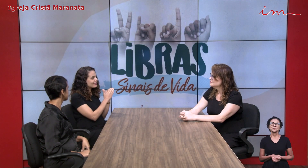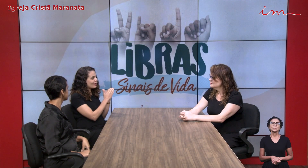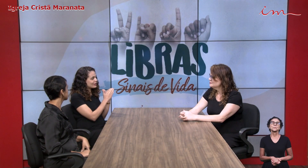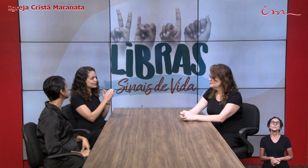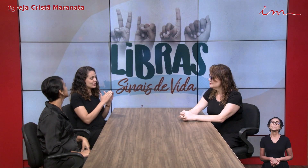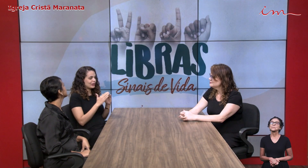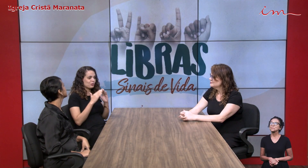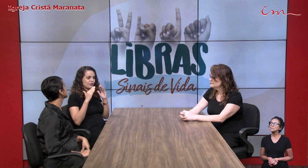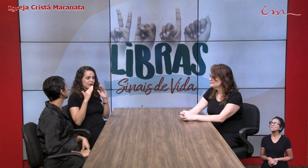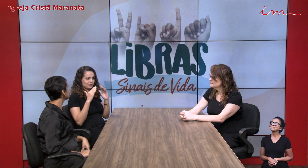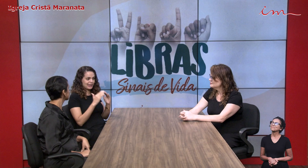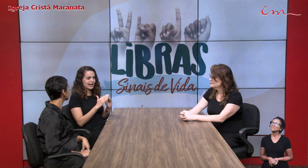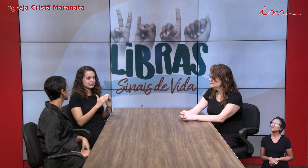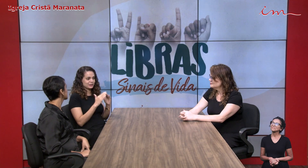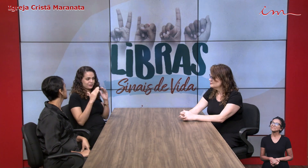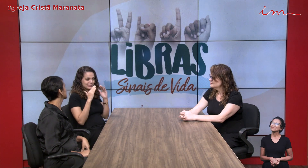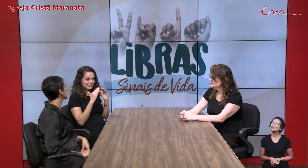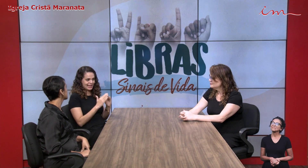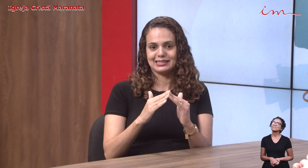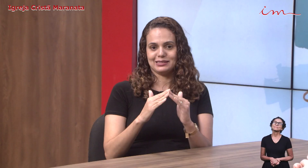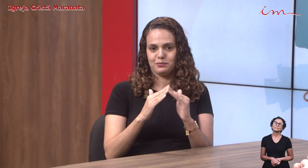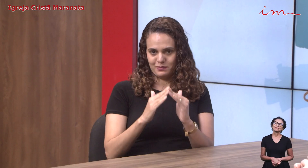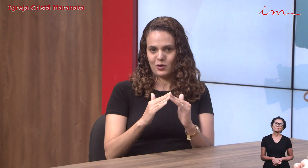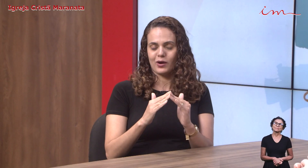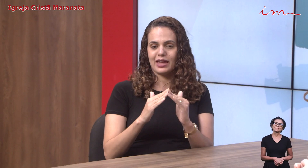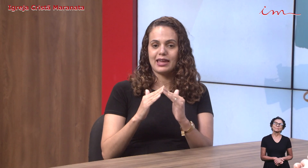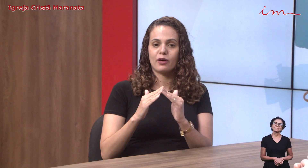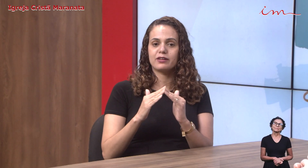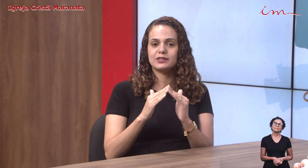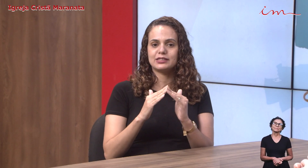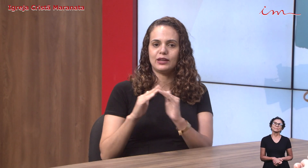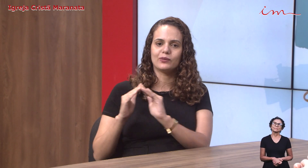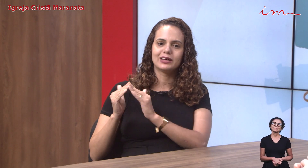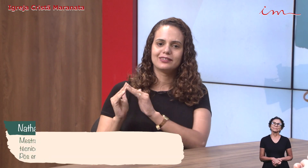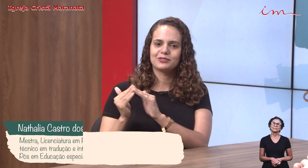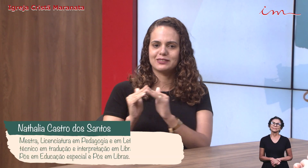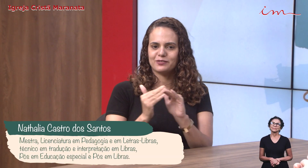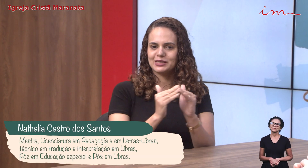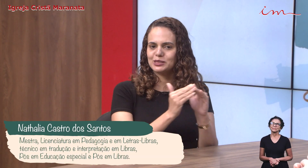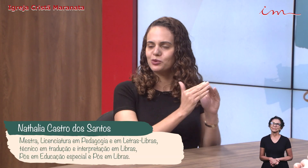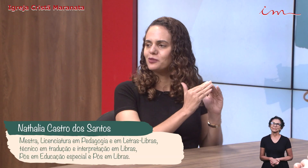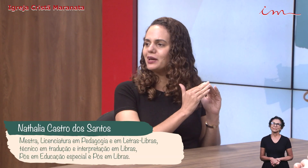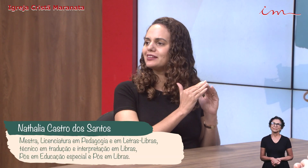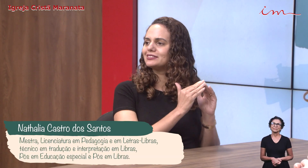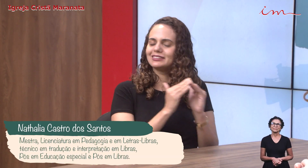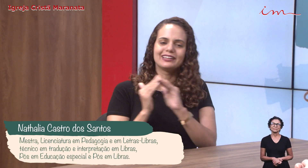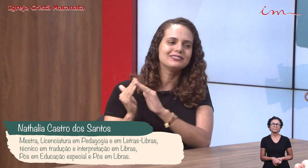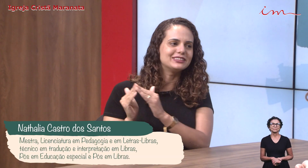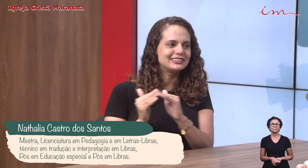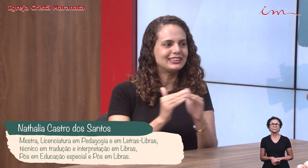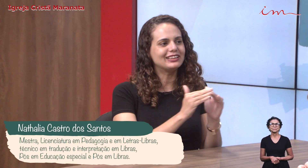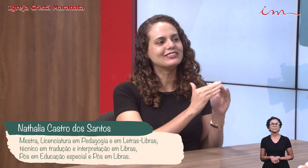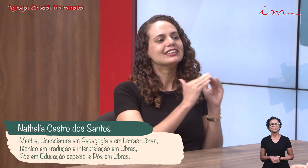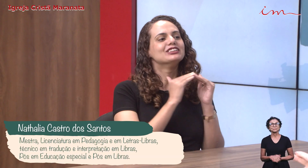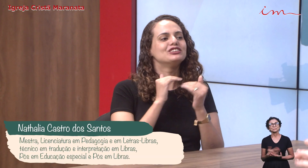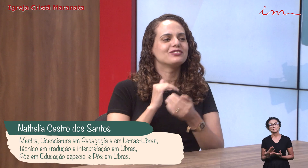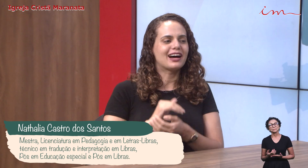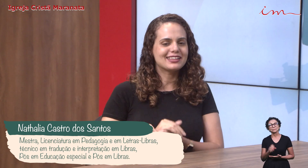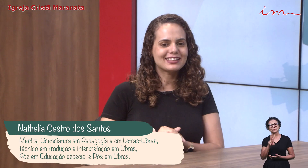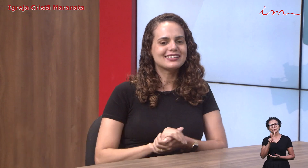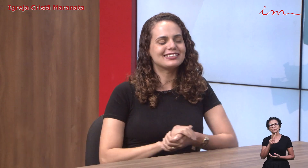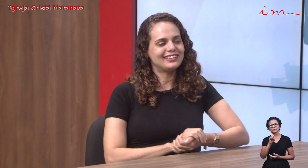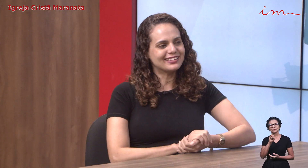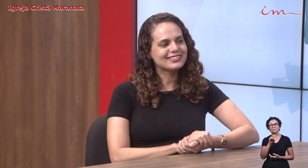vizinho. Olha só, né? O movimento. Casa, você fez casa. Ok, agora vizinho. Você vai fazer esse movimento, né? Vizinho, de várias casinhas,